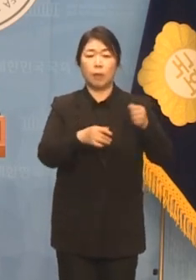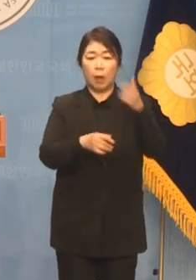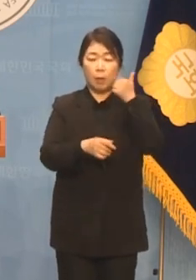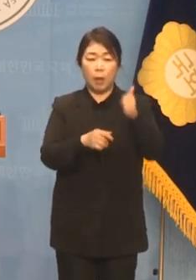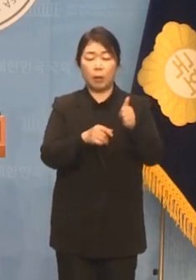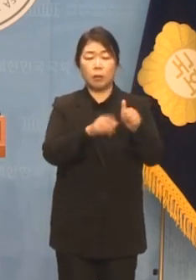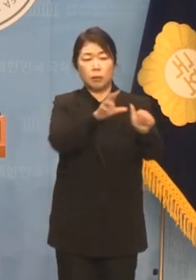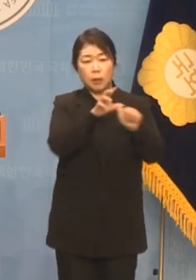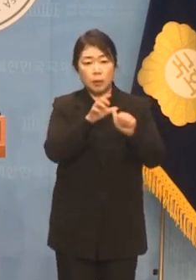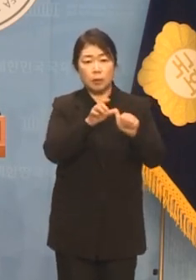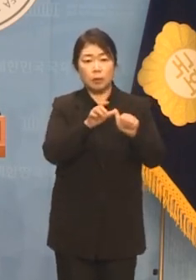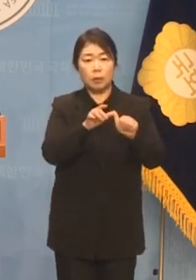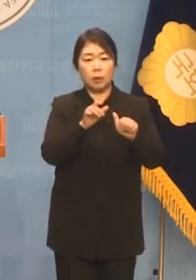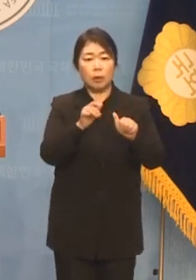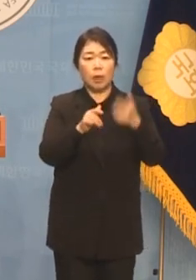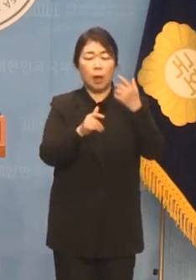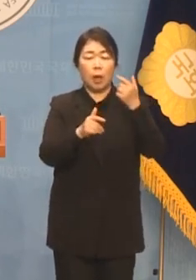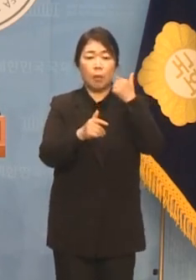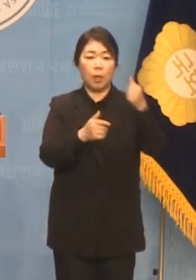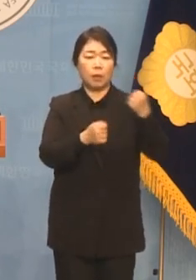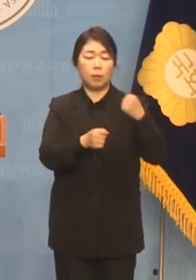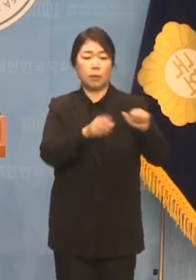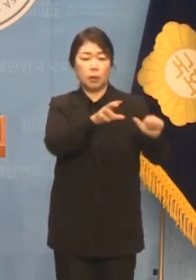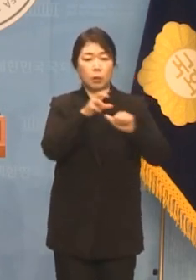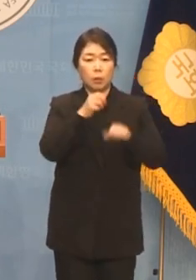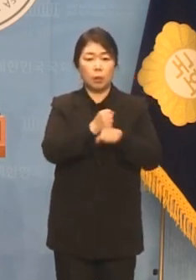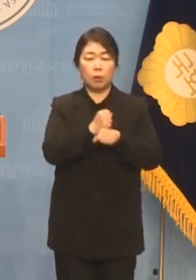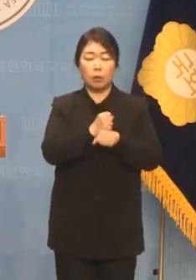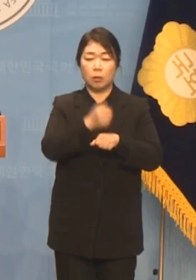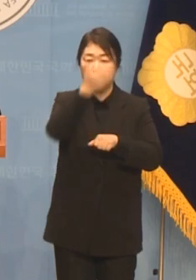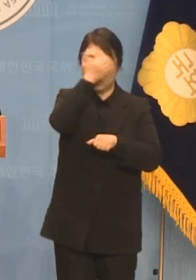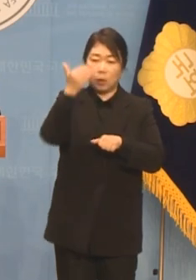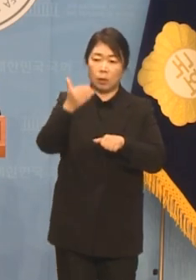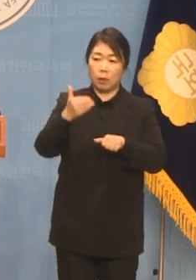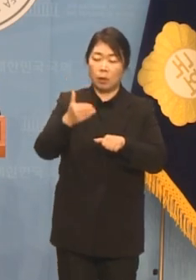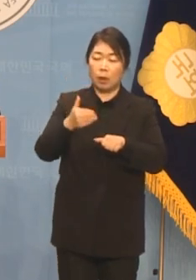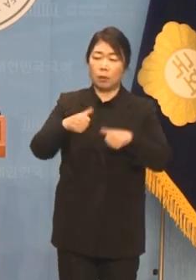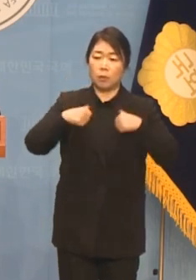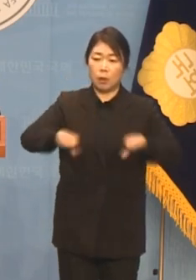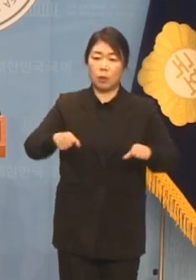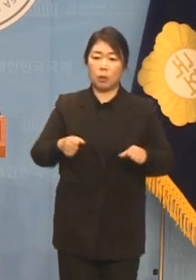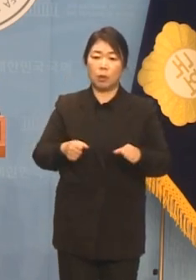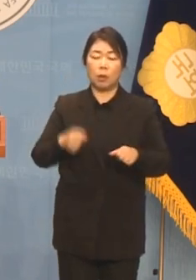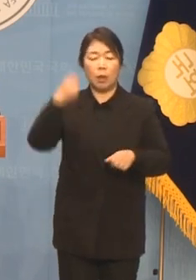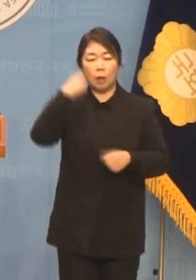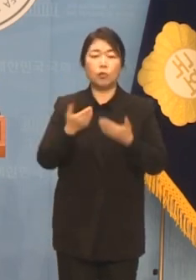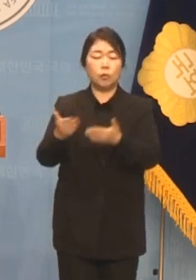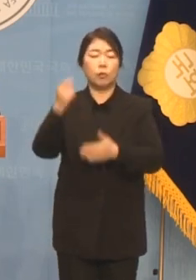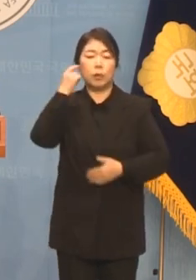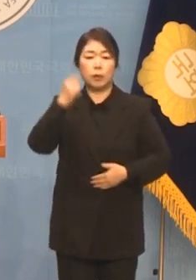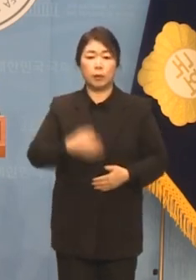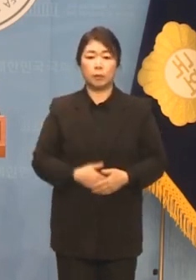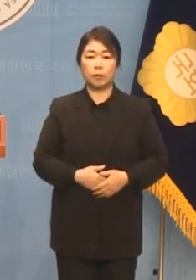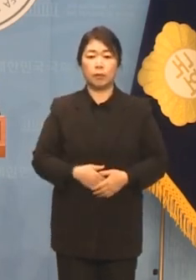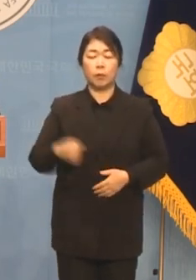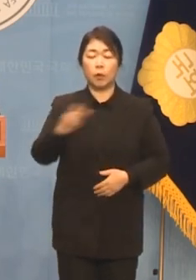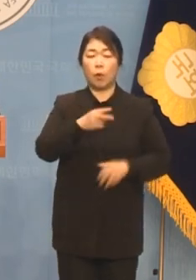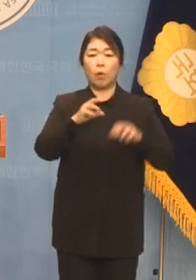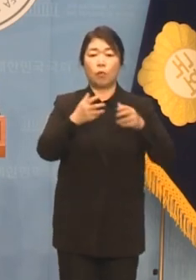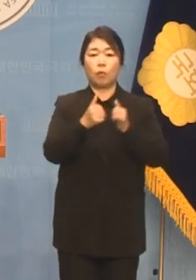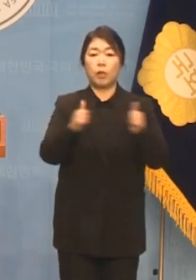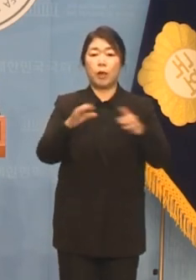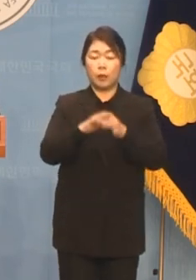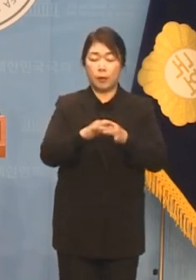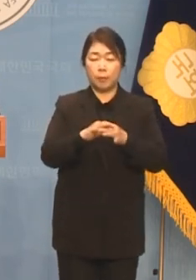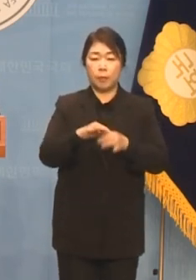청년세대에게 박탈감을 주려고 합니까 현재 국민임 소속의 부산사하 구청장이 구청